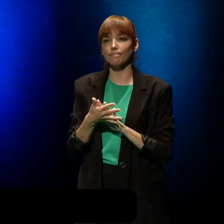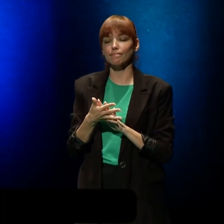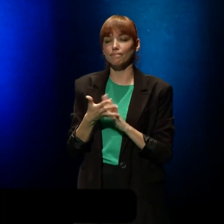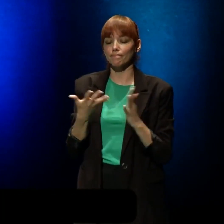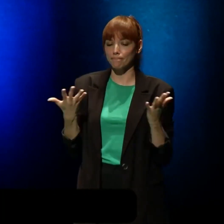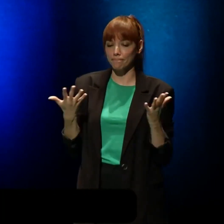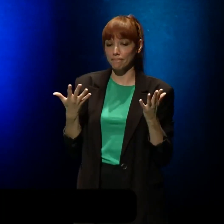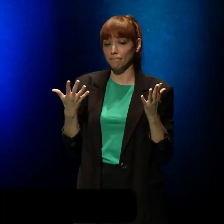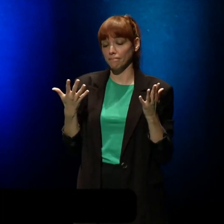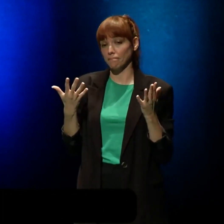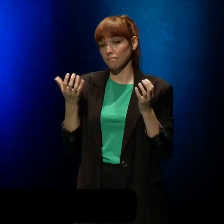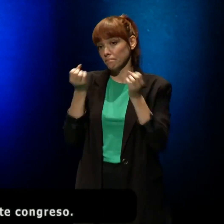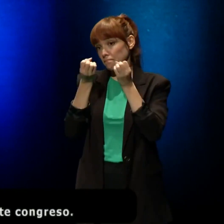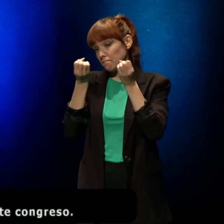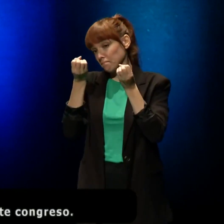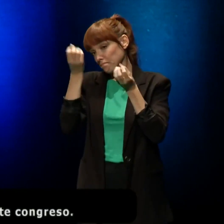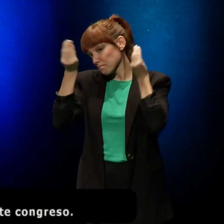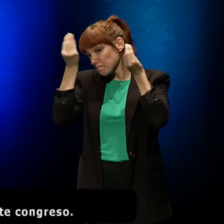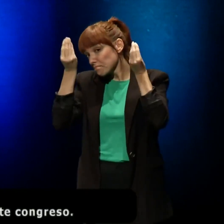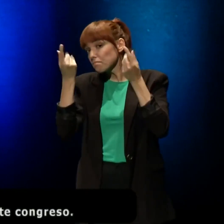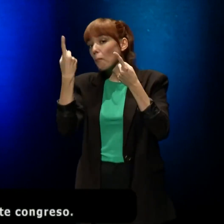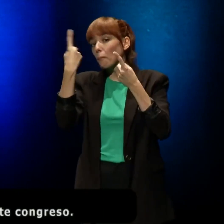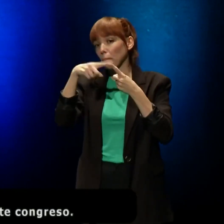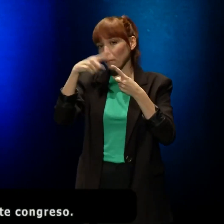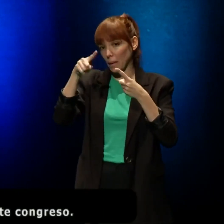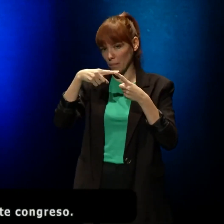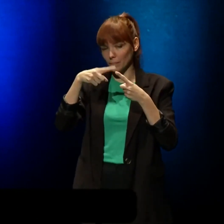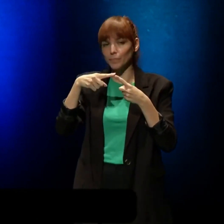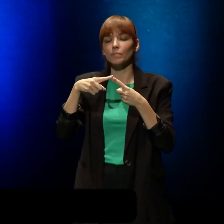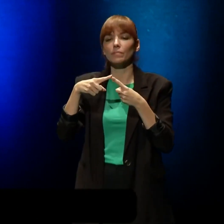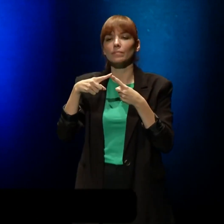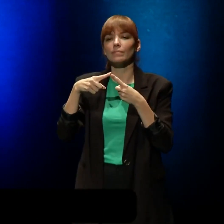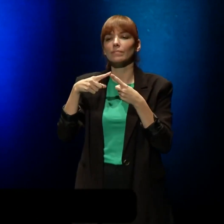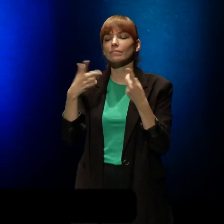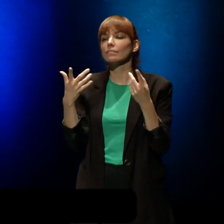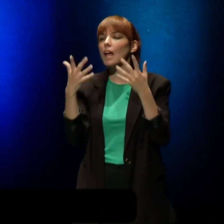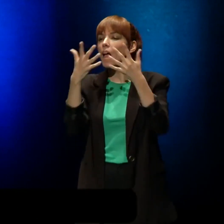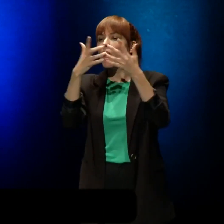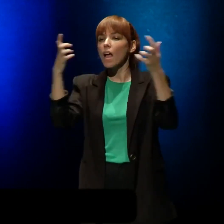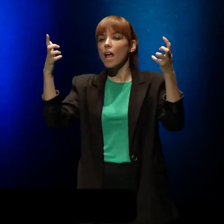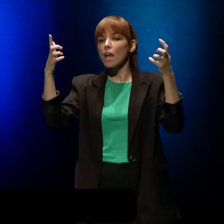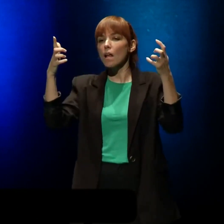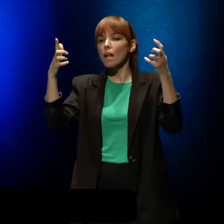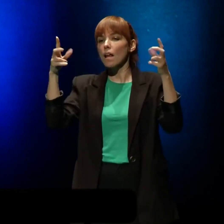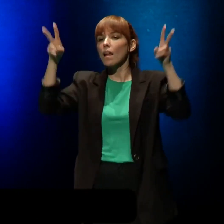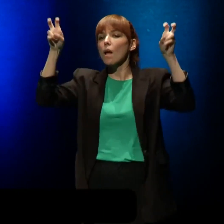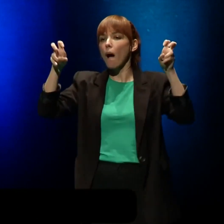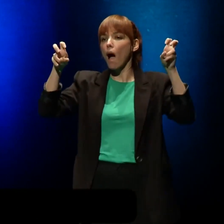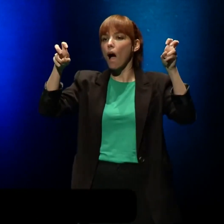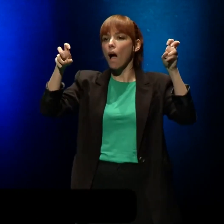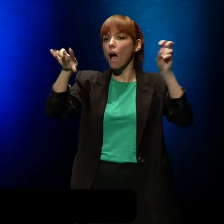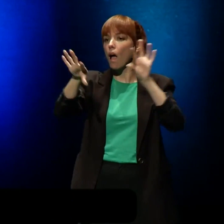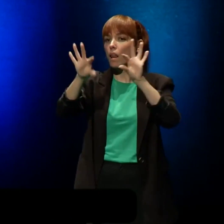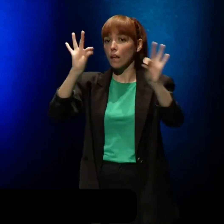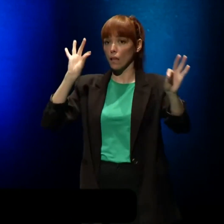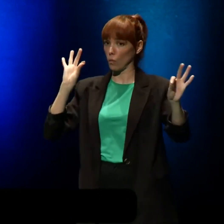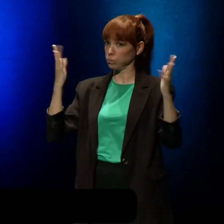La primera de ellas es que el lema está bien elegido, muy bien